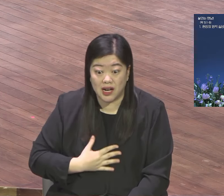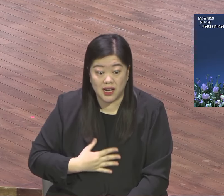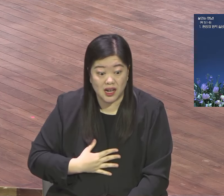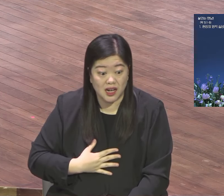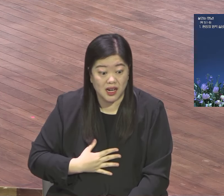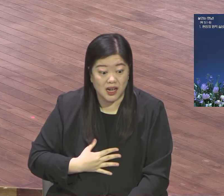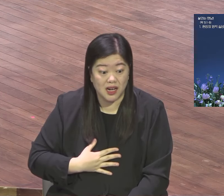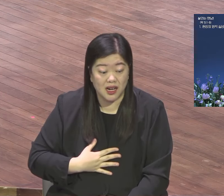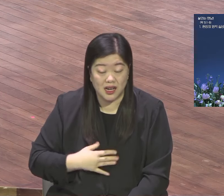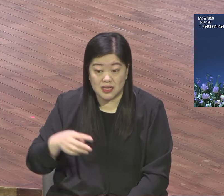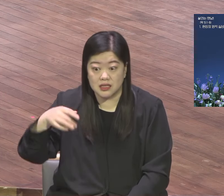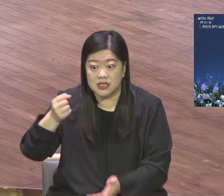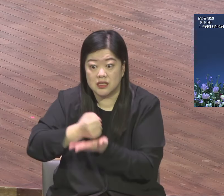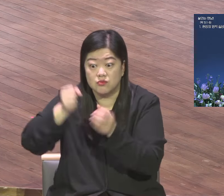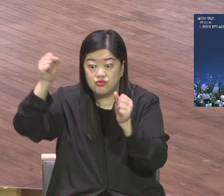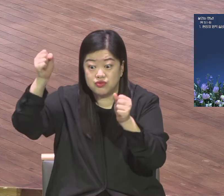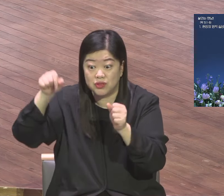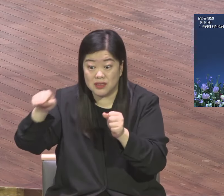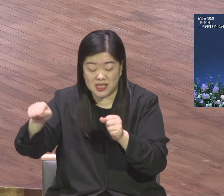결말은 파멸입니다.